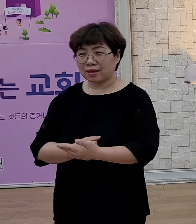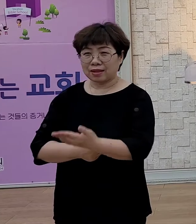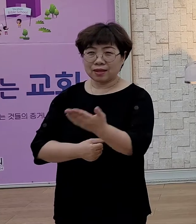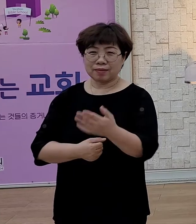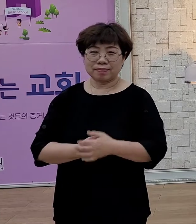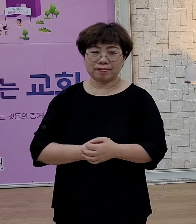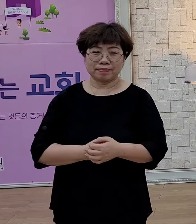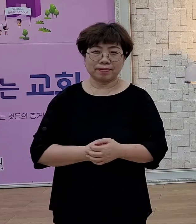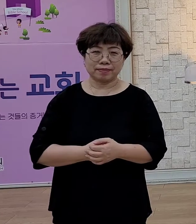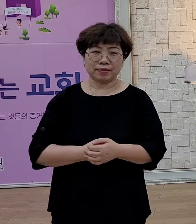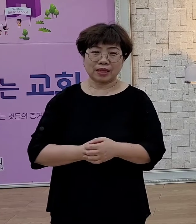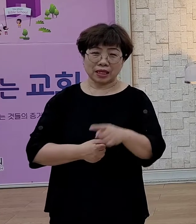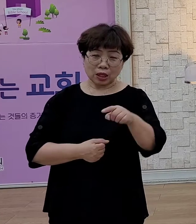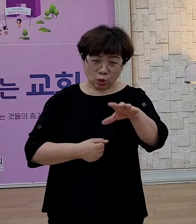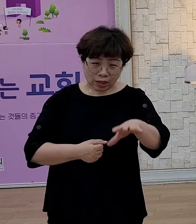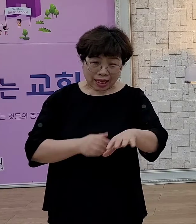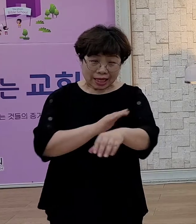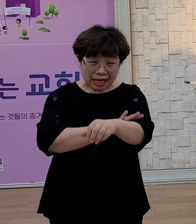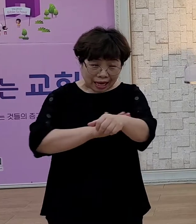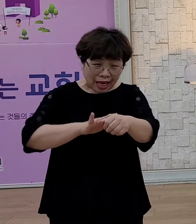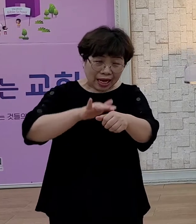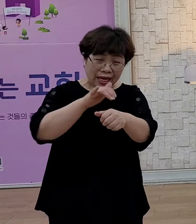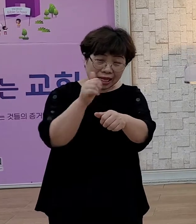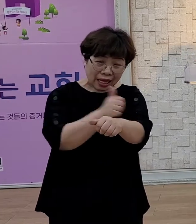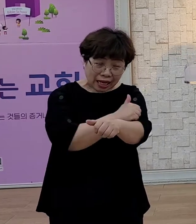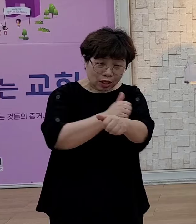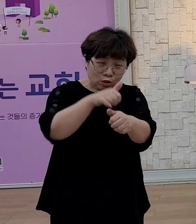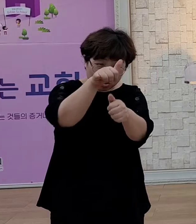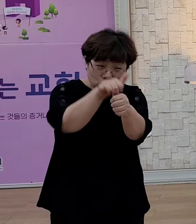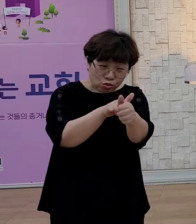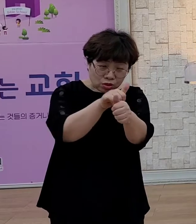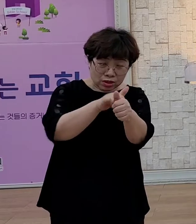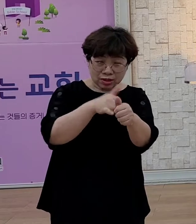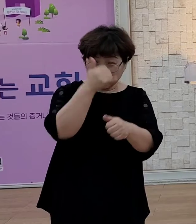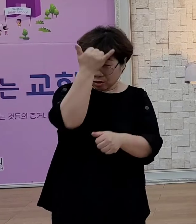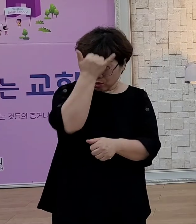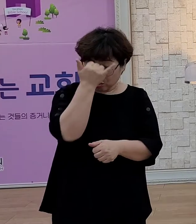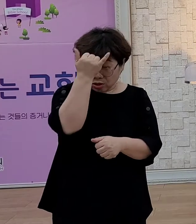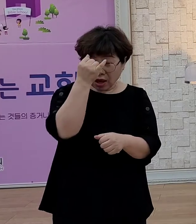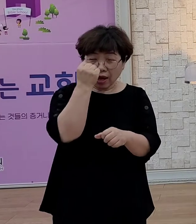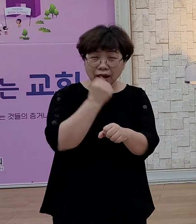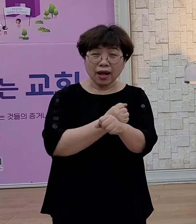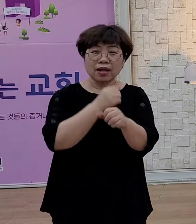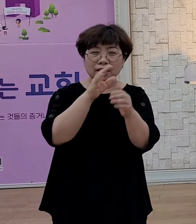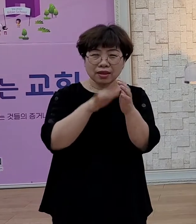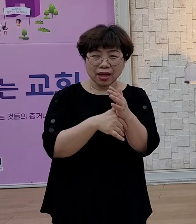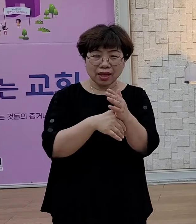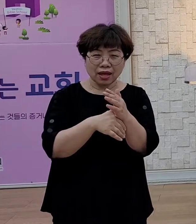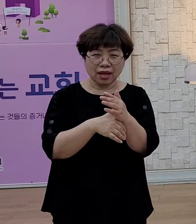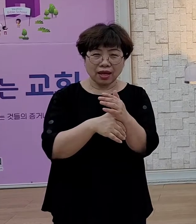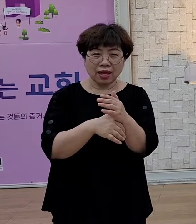여기에서 잘 다니고 충성하는 게 내가 나가보니까 이만한 교회가 없더라.